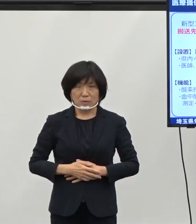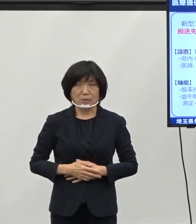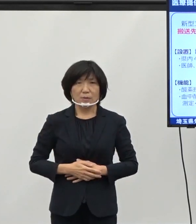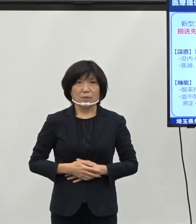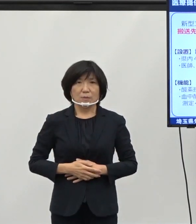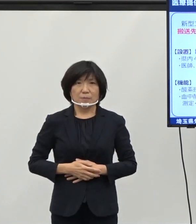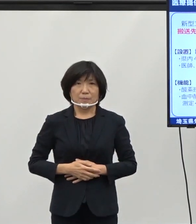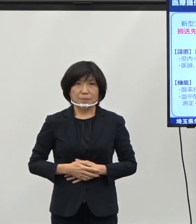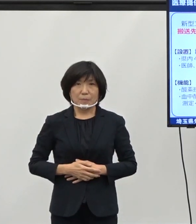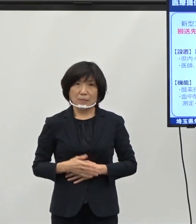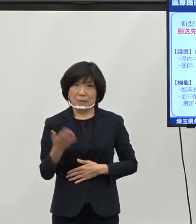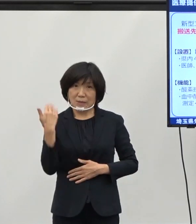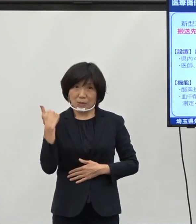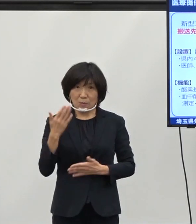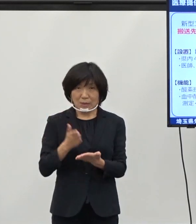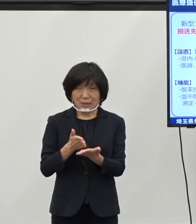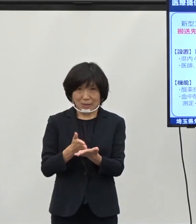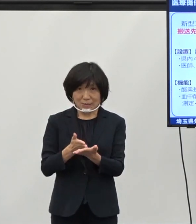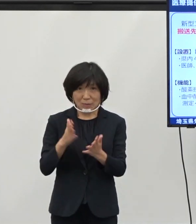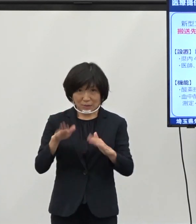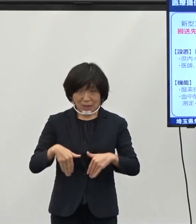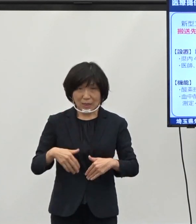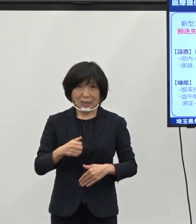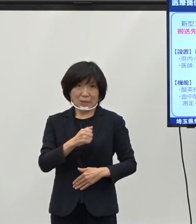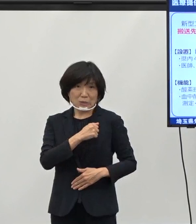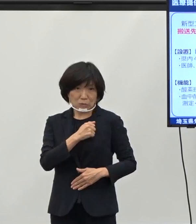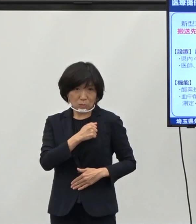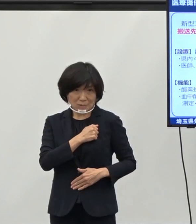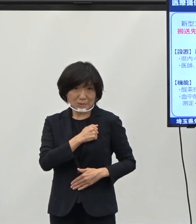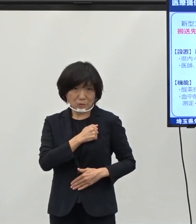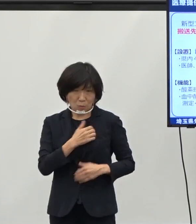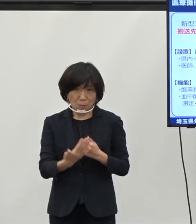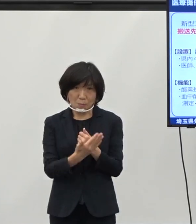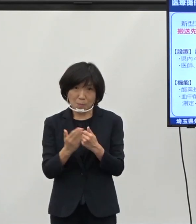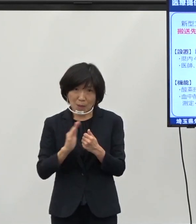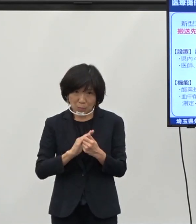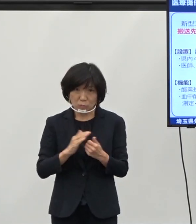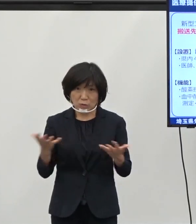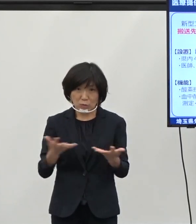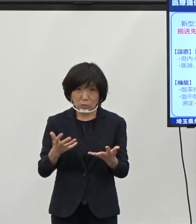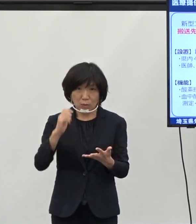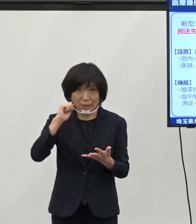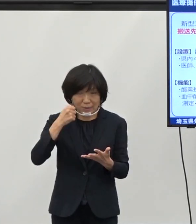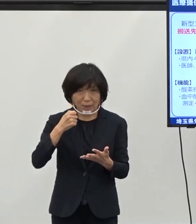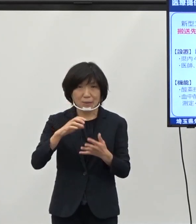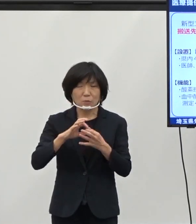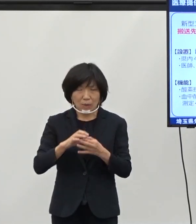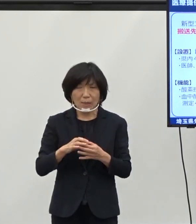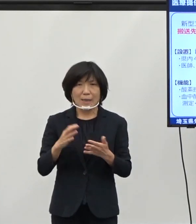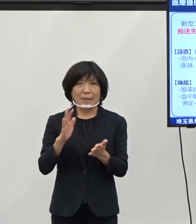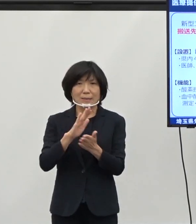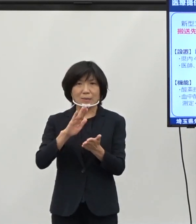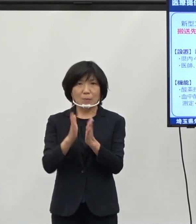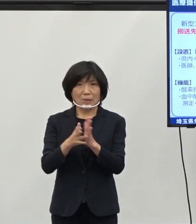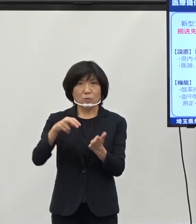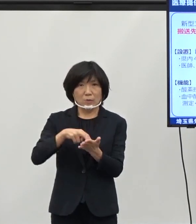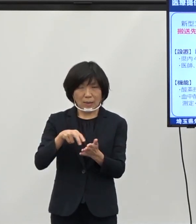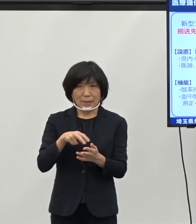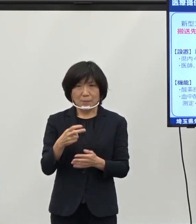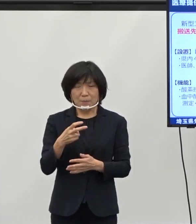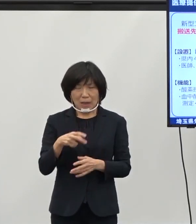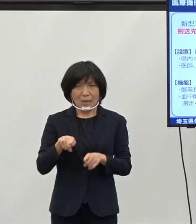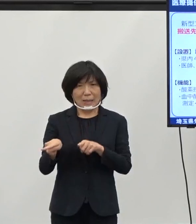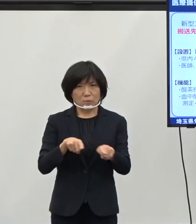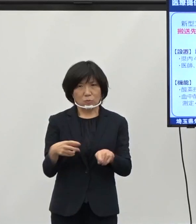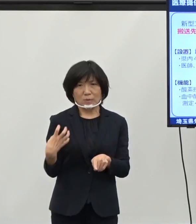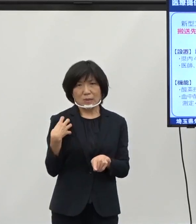その先ほど申し上げた命に関わる部分ができていなかったという意味では県としての監督責任があると思っています。 わかりました、ありが